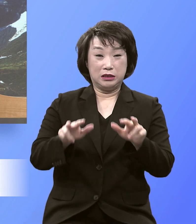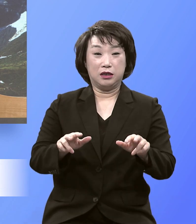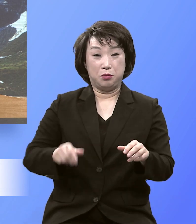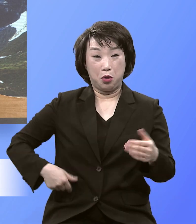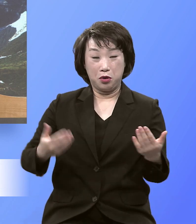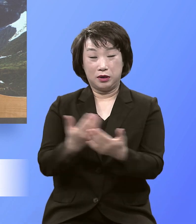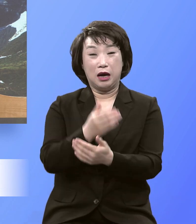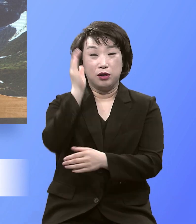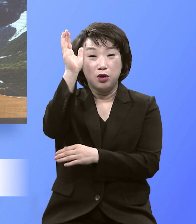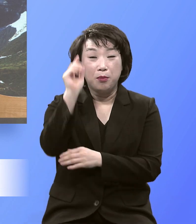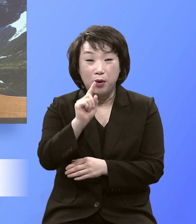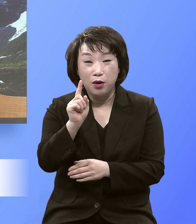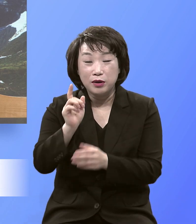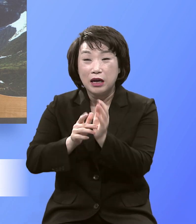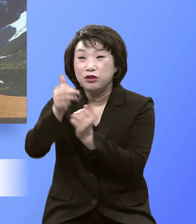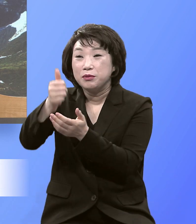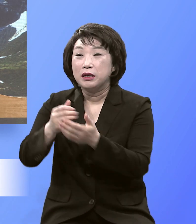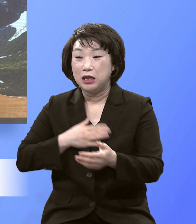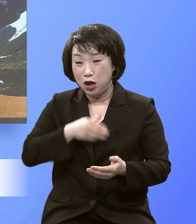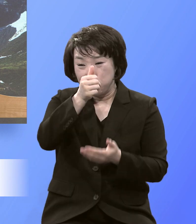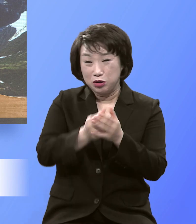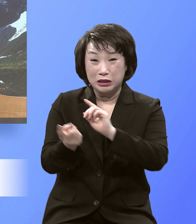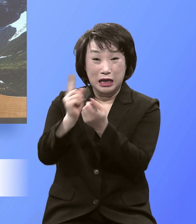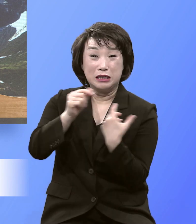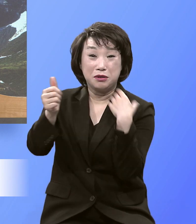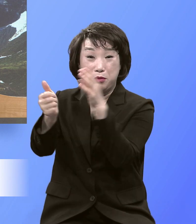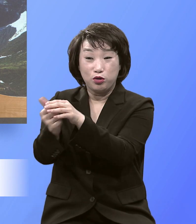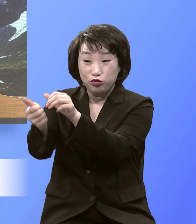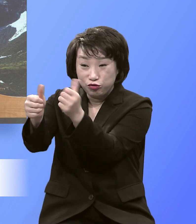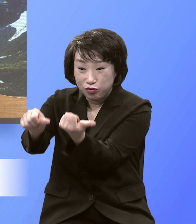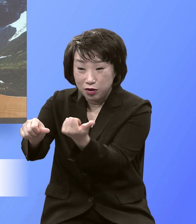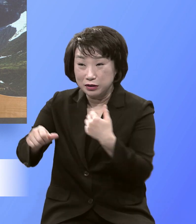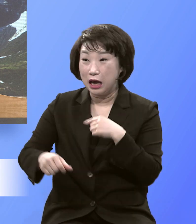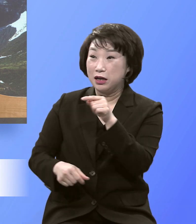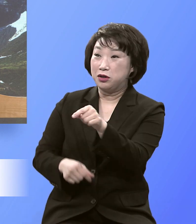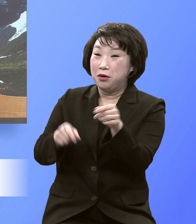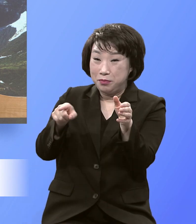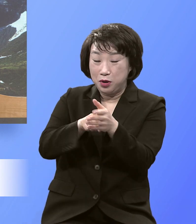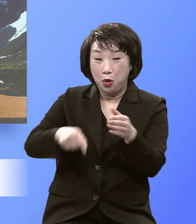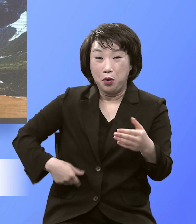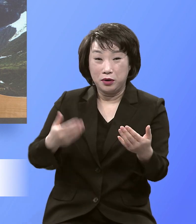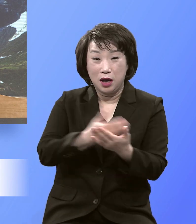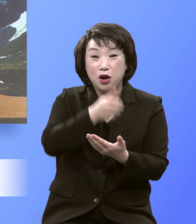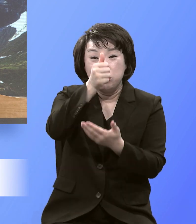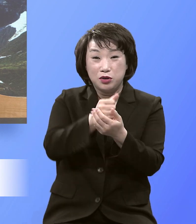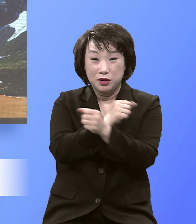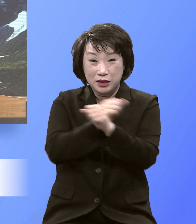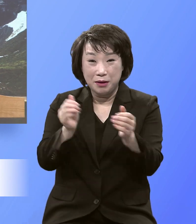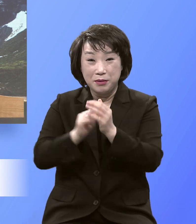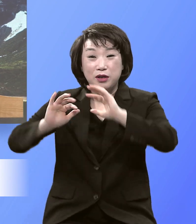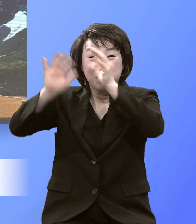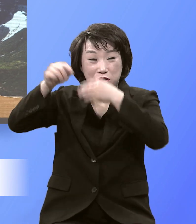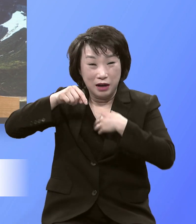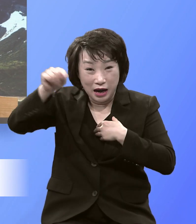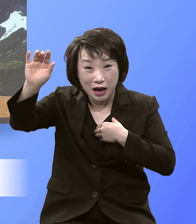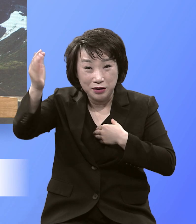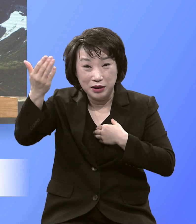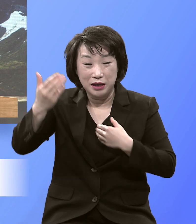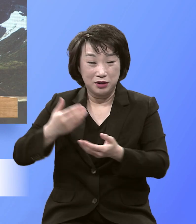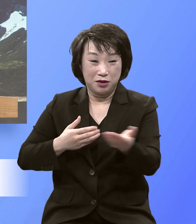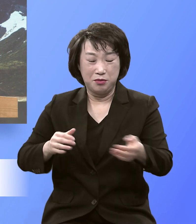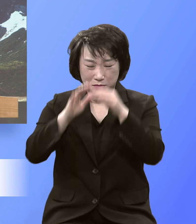죄 짊어지고 죽었으니 회개하고 제사함 받고 천국 가자는 것입니다. 여러분 모두